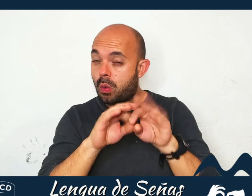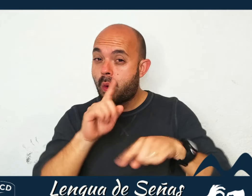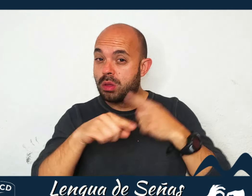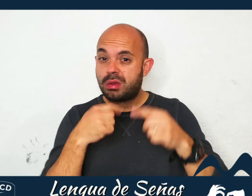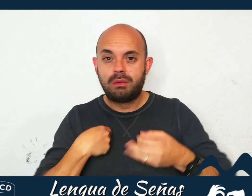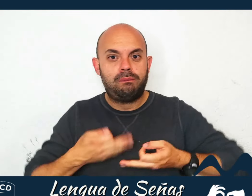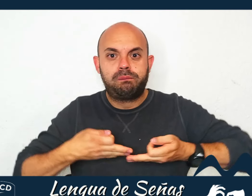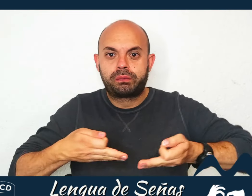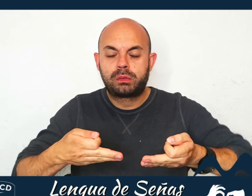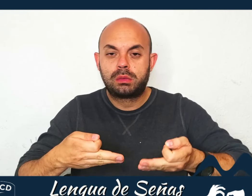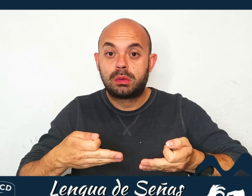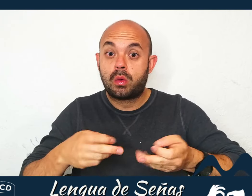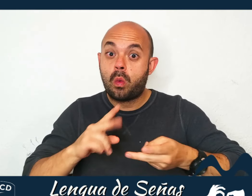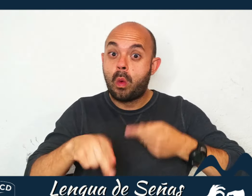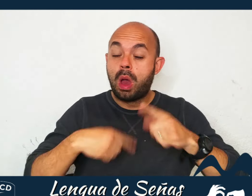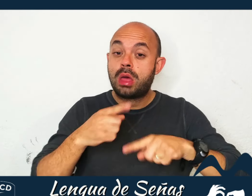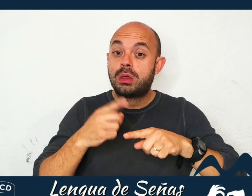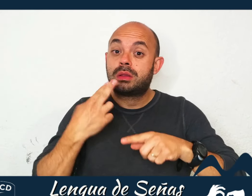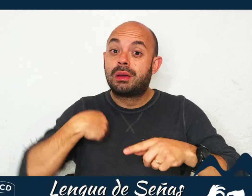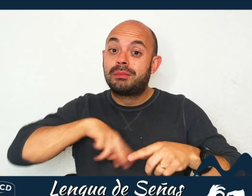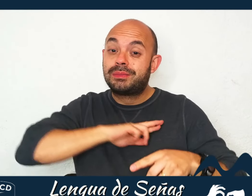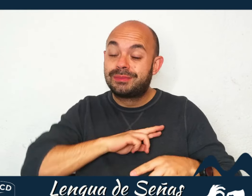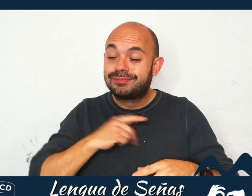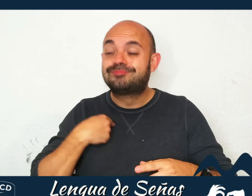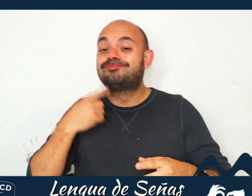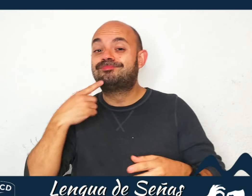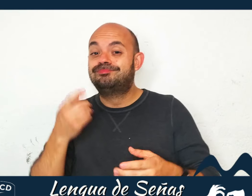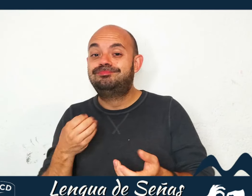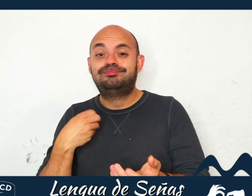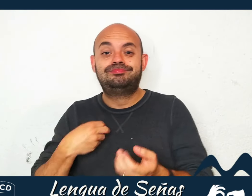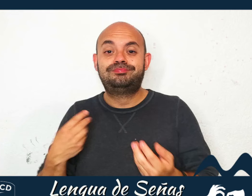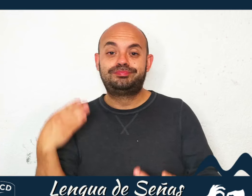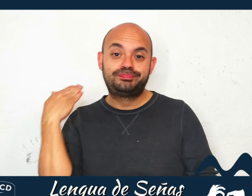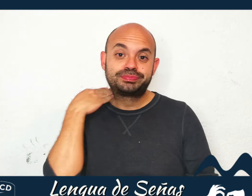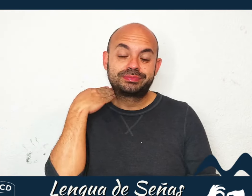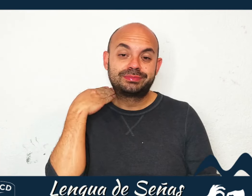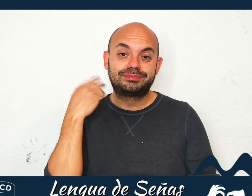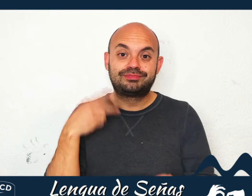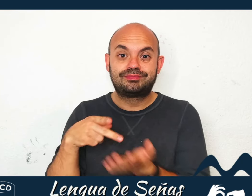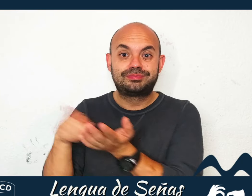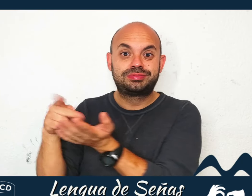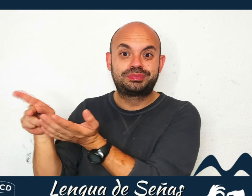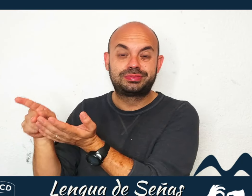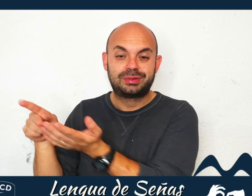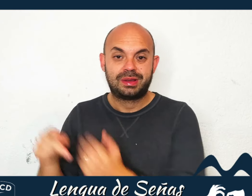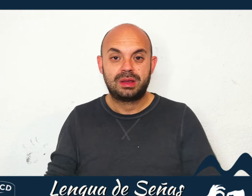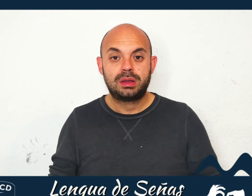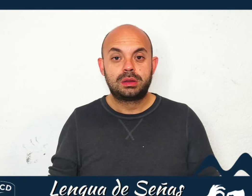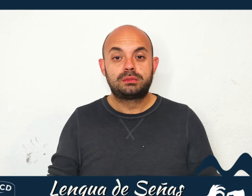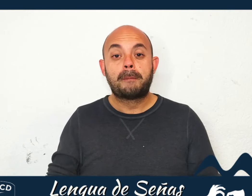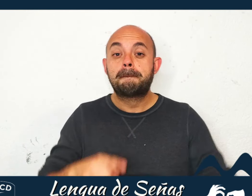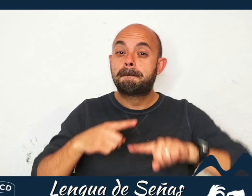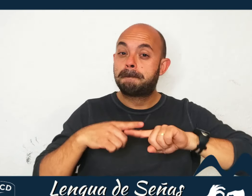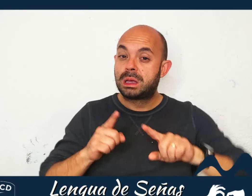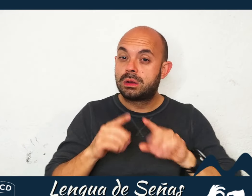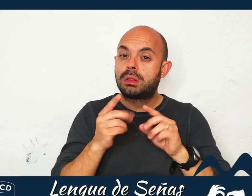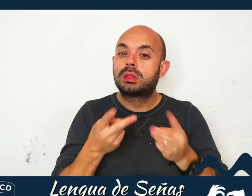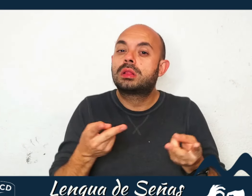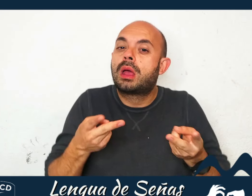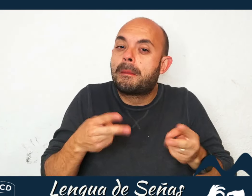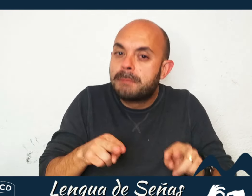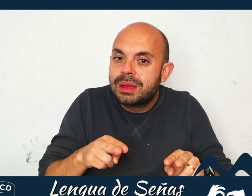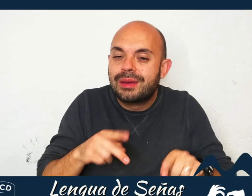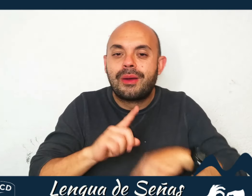tiempo, a veces puede ser literalmente dinero. Y a veces hacemos perder a otros también el tiempo cuando estamos